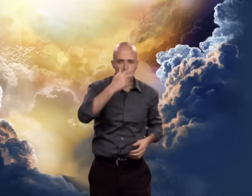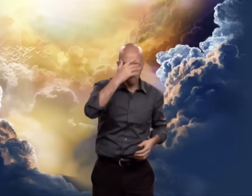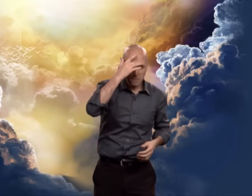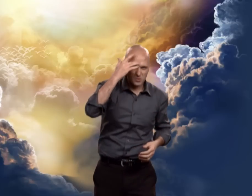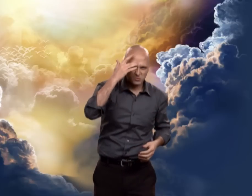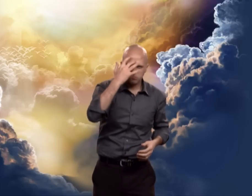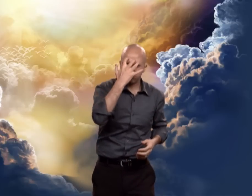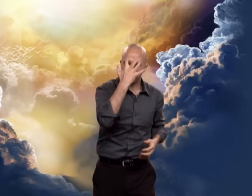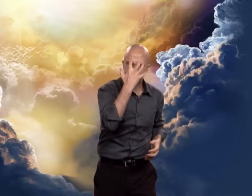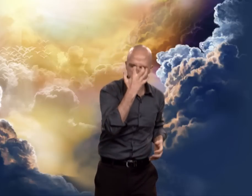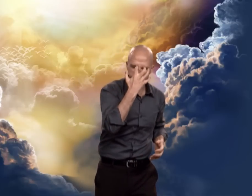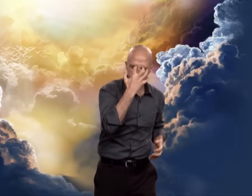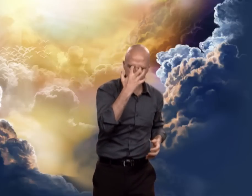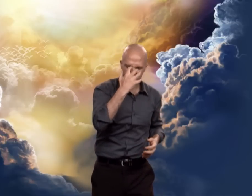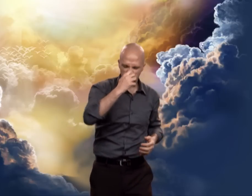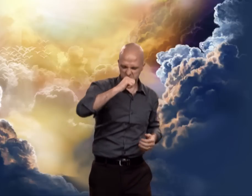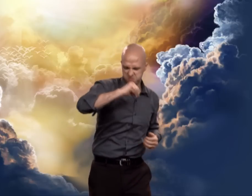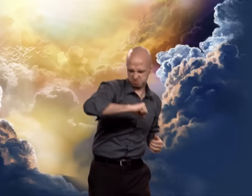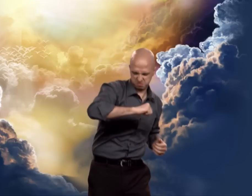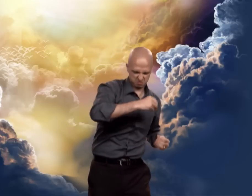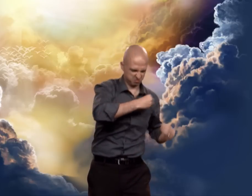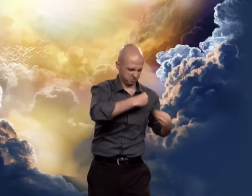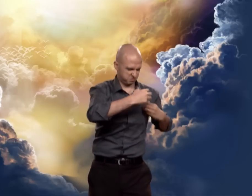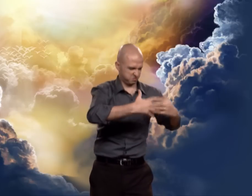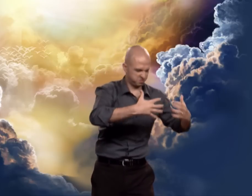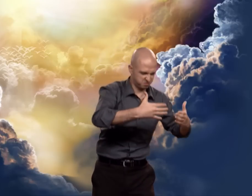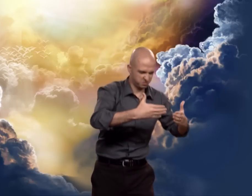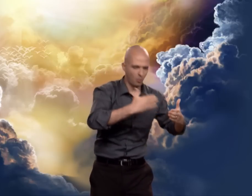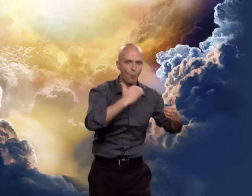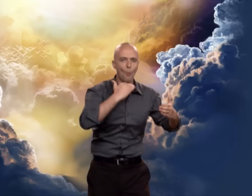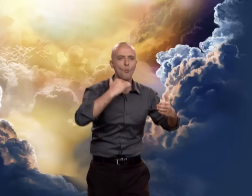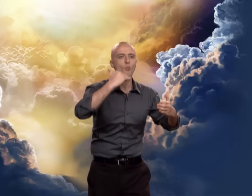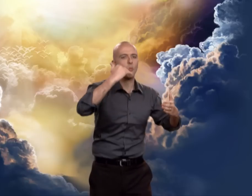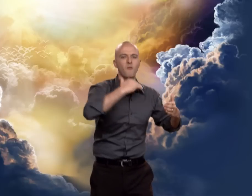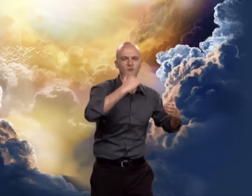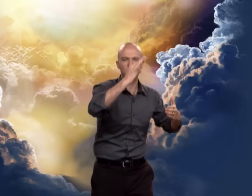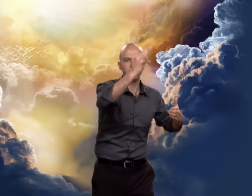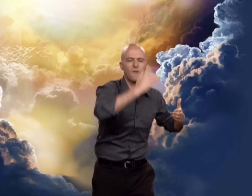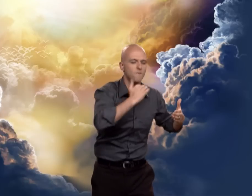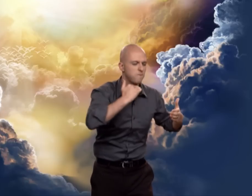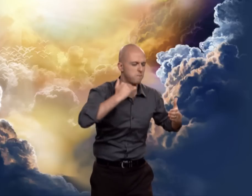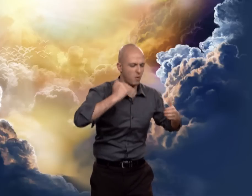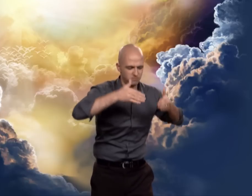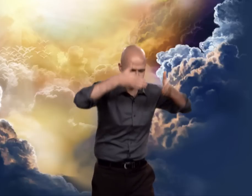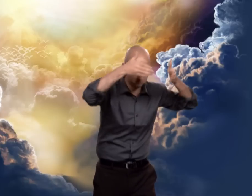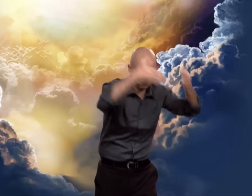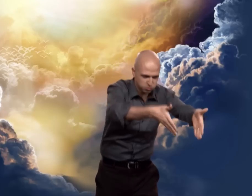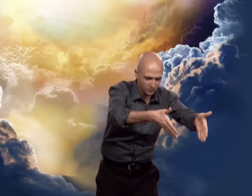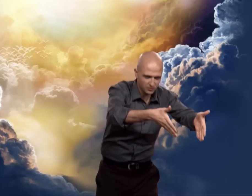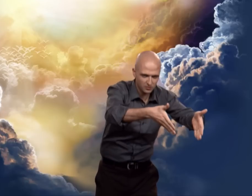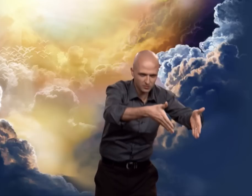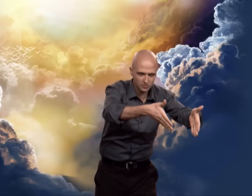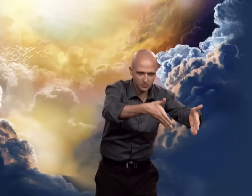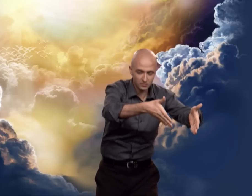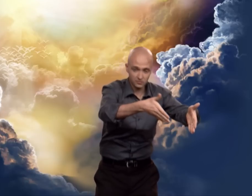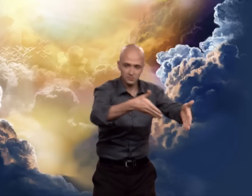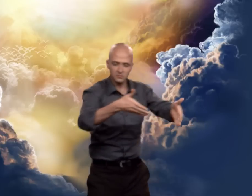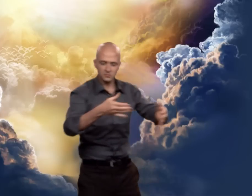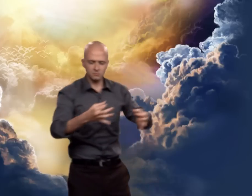pensamento deles começa exatamente onde havia parado. A última sensação foi a agonia da morte, o último pensamento o de que estavam